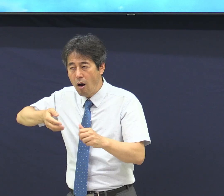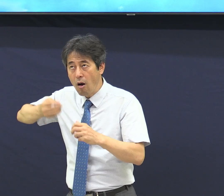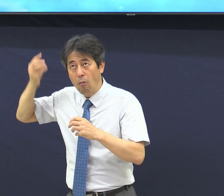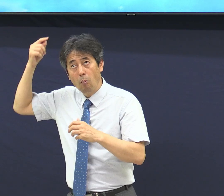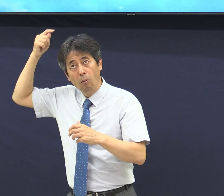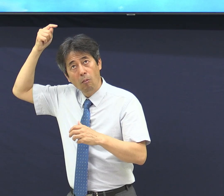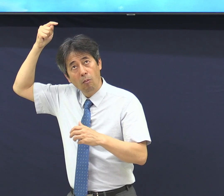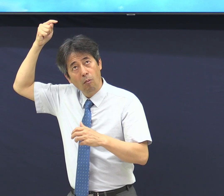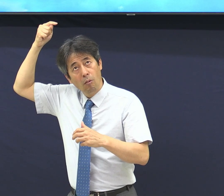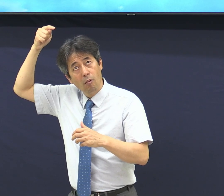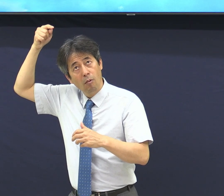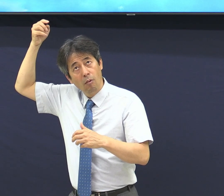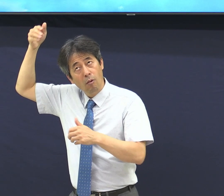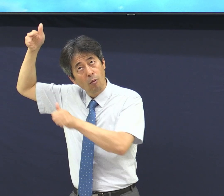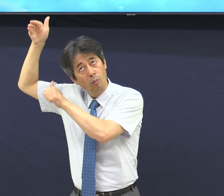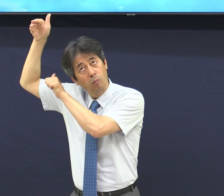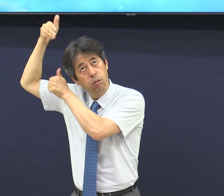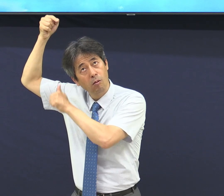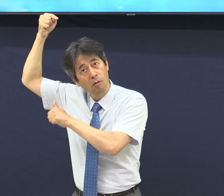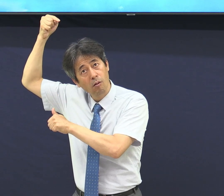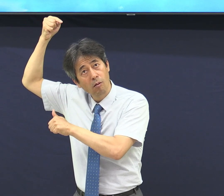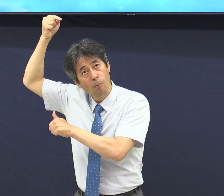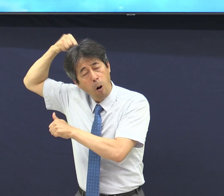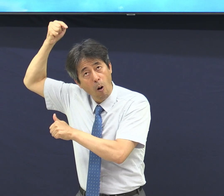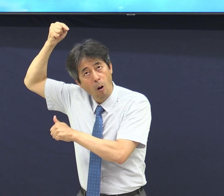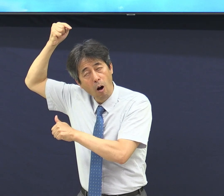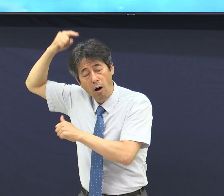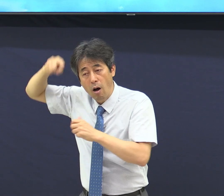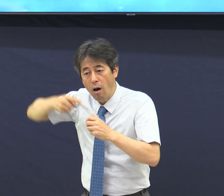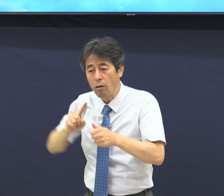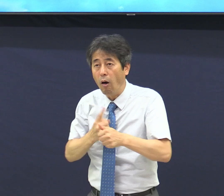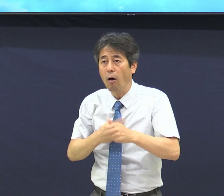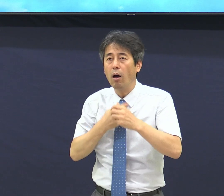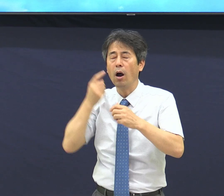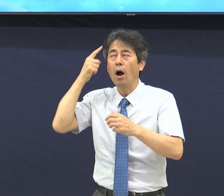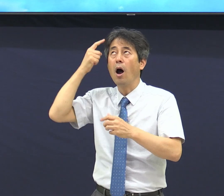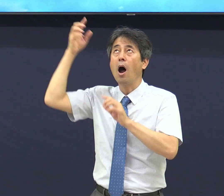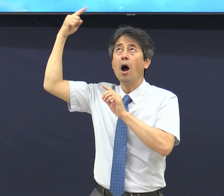보내셨다라고 기록하고 있는 것을 보고 있습니다. 하나님의 섭리가 그 요셉의